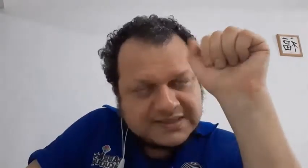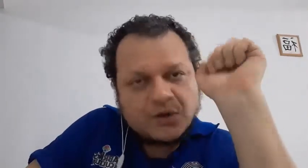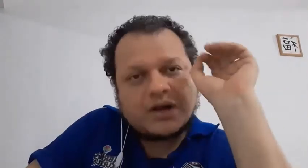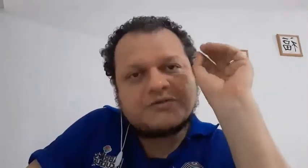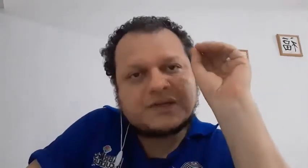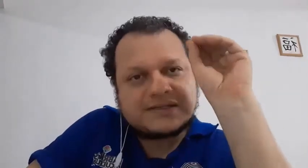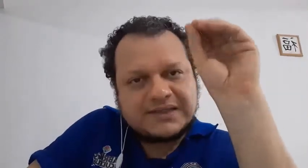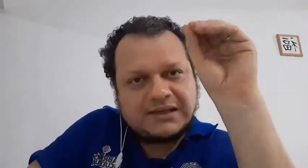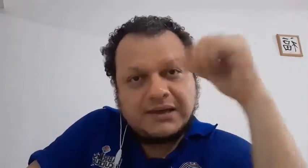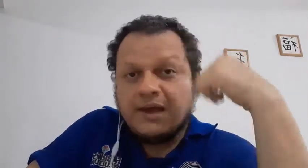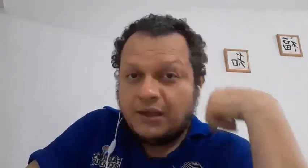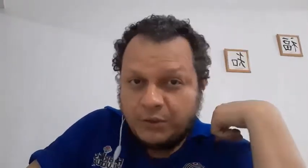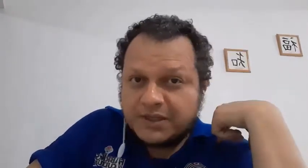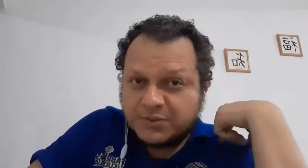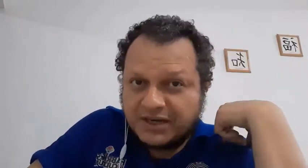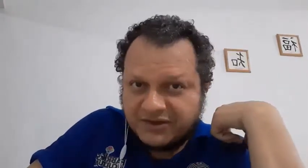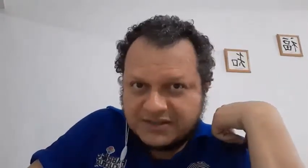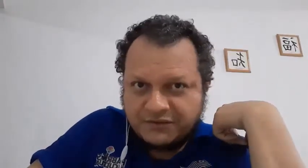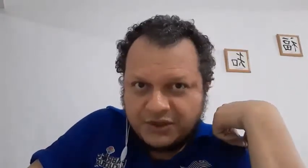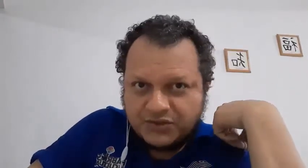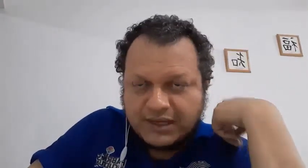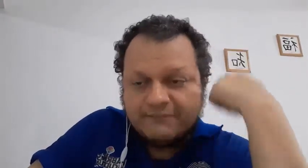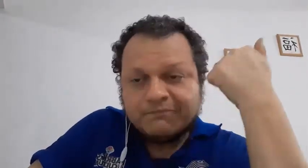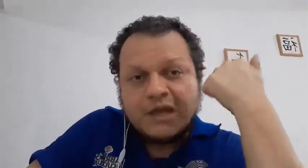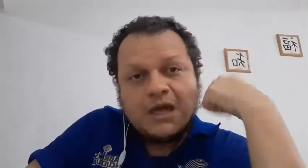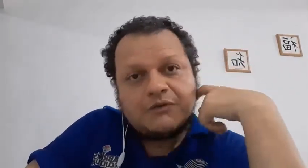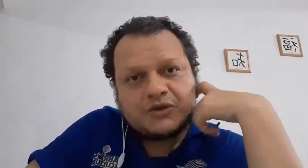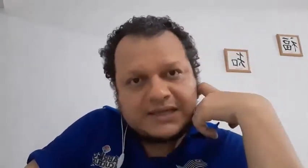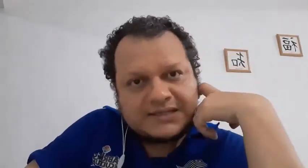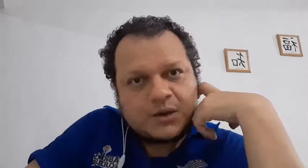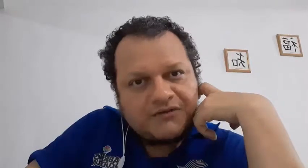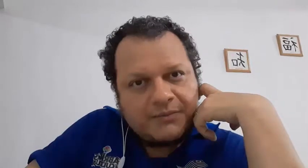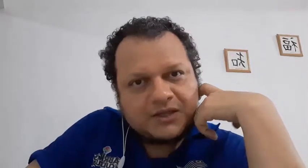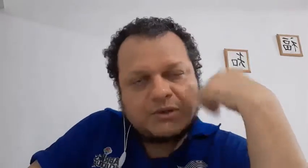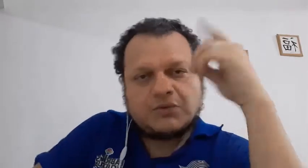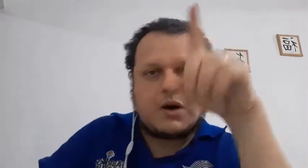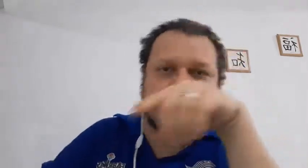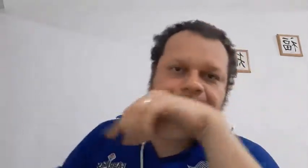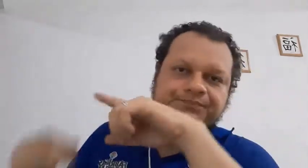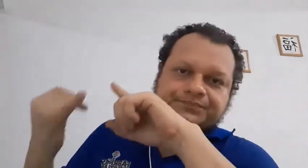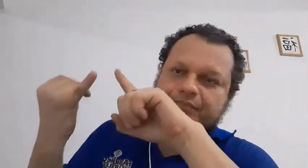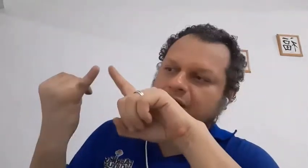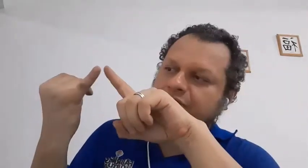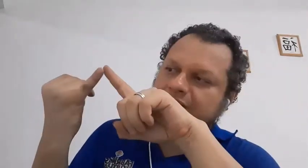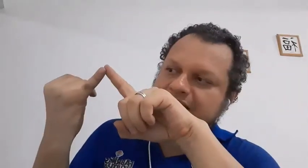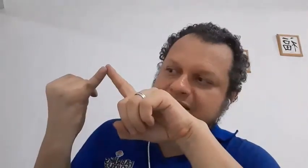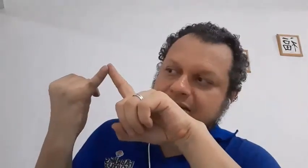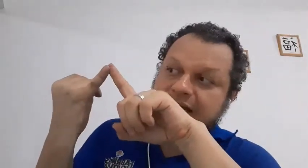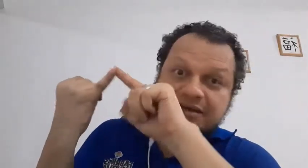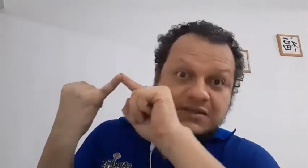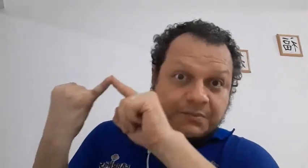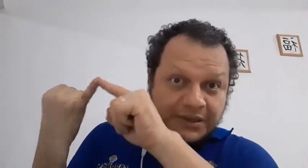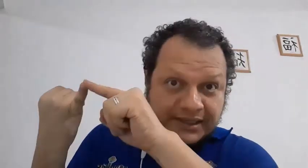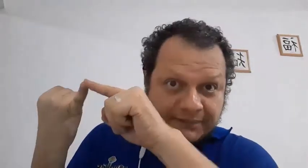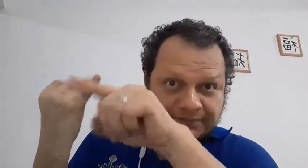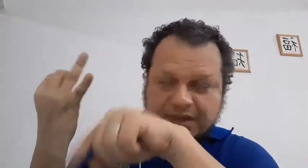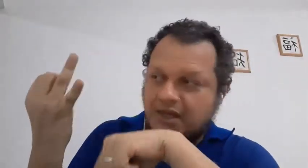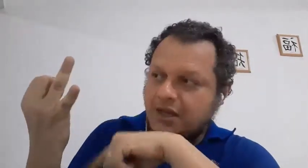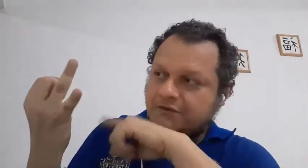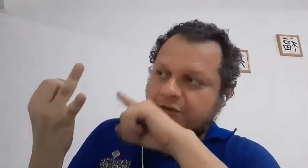agora, eu mesmo gravei esse vídeo, tá? Eu vou trazer o alfabeto manual, eu vou trazer da Espanha, vou